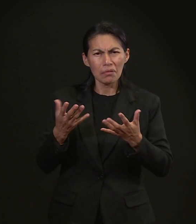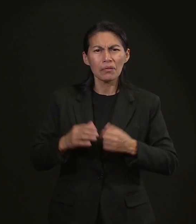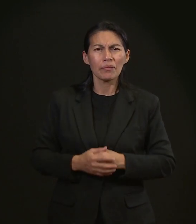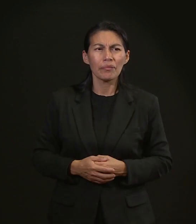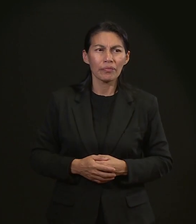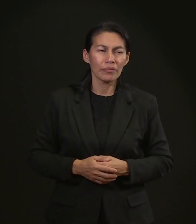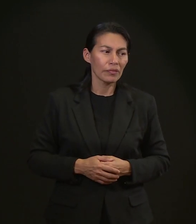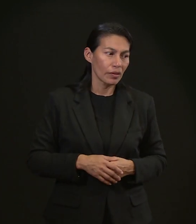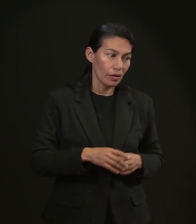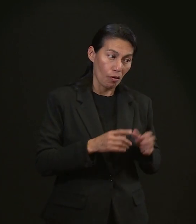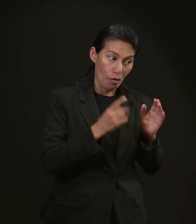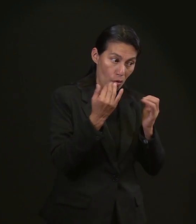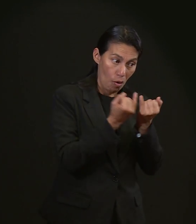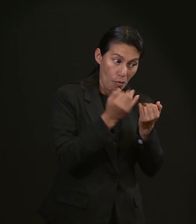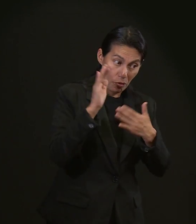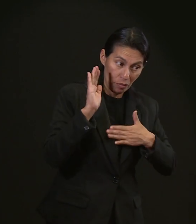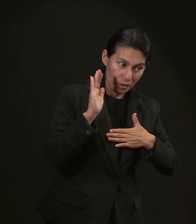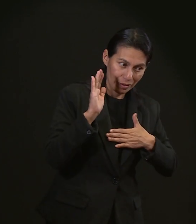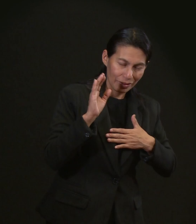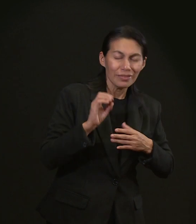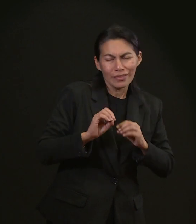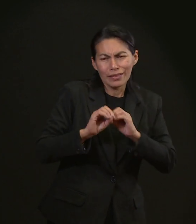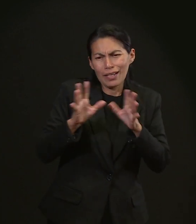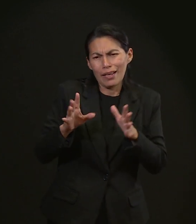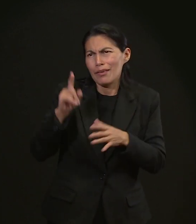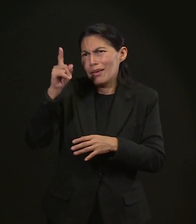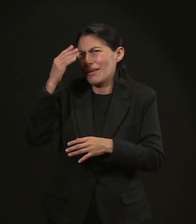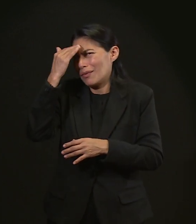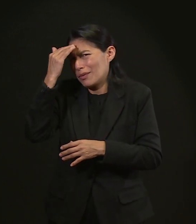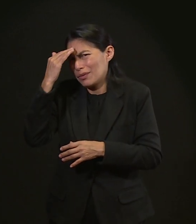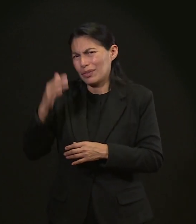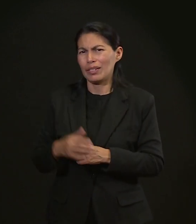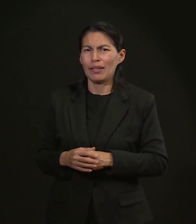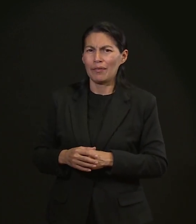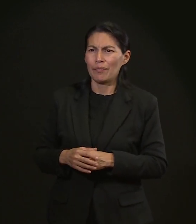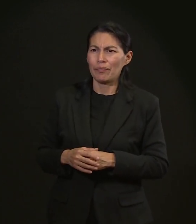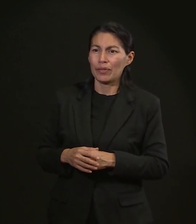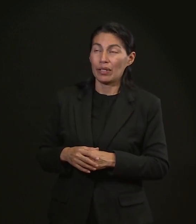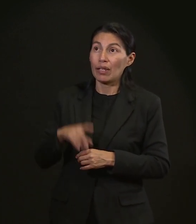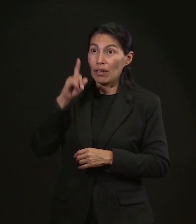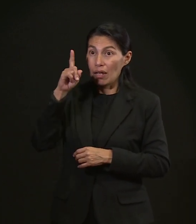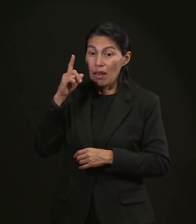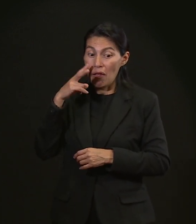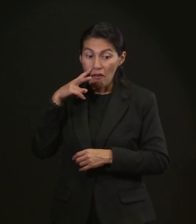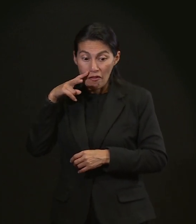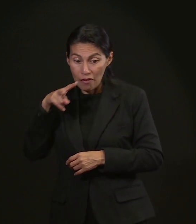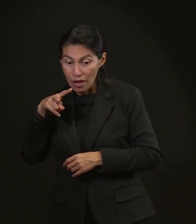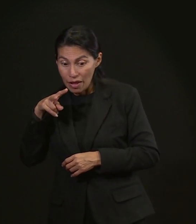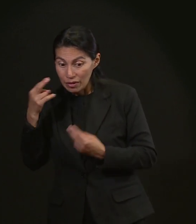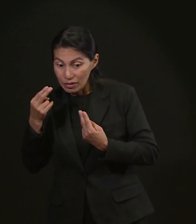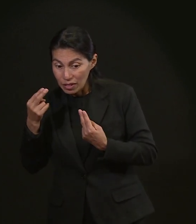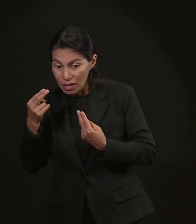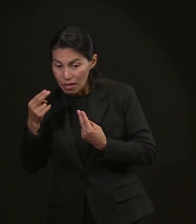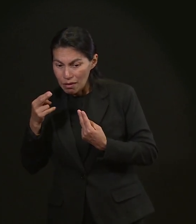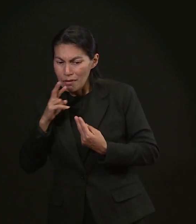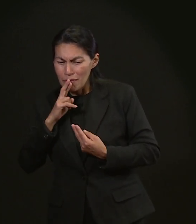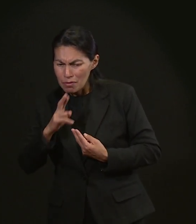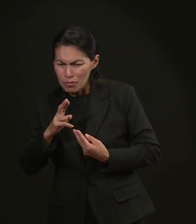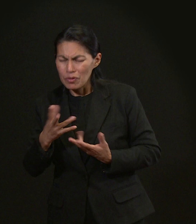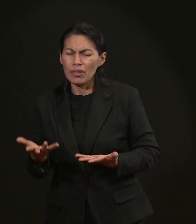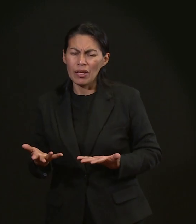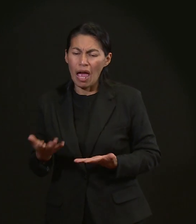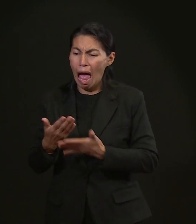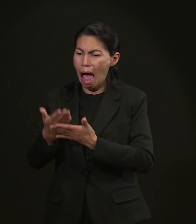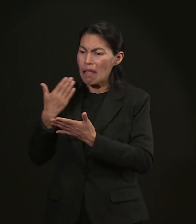porque conoce y si él conoce las necesidades las suple antes que uno se las pida y por